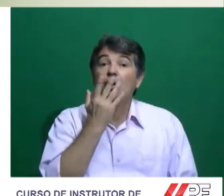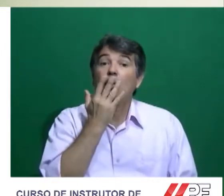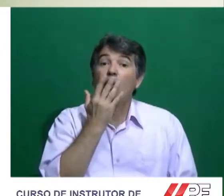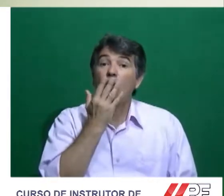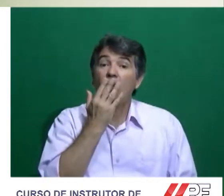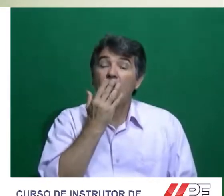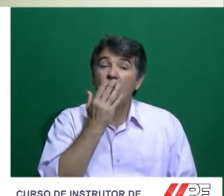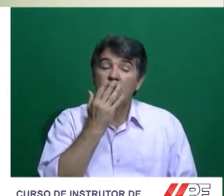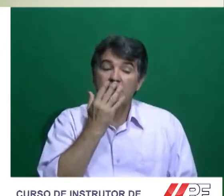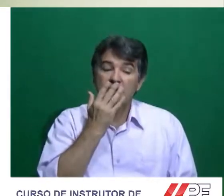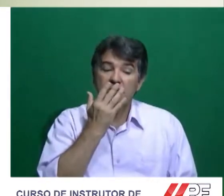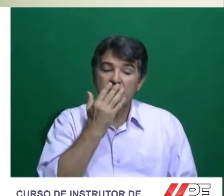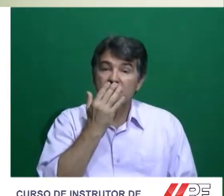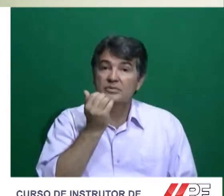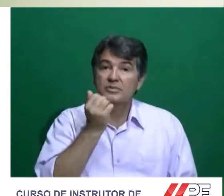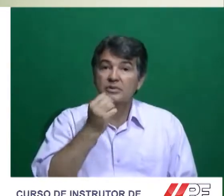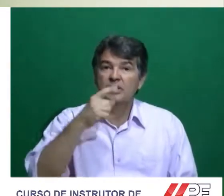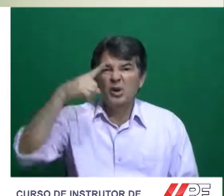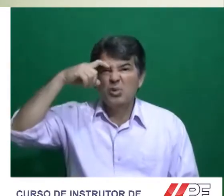cor.